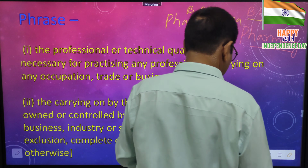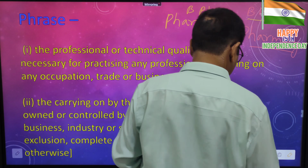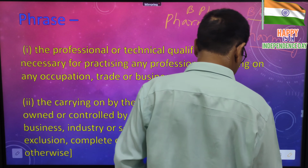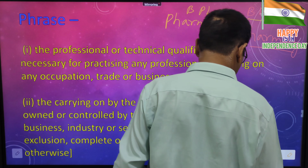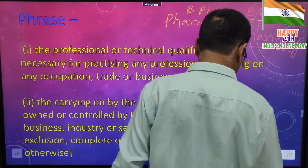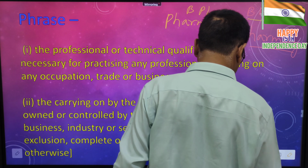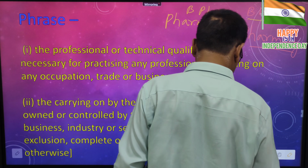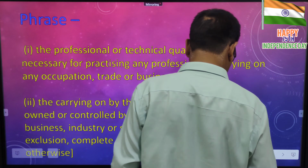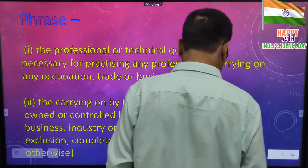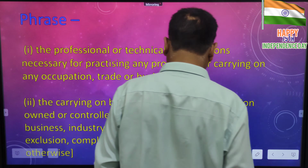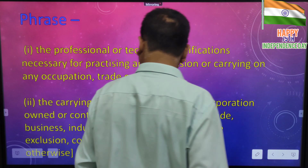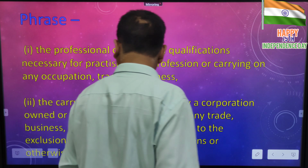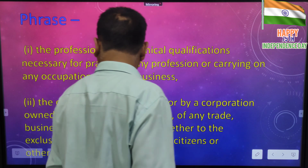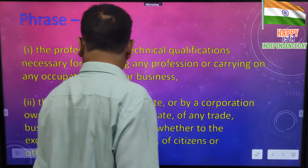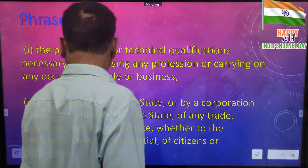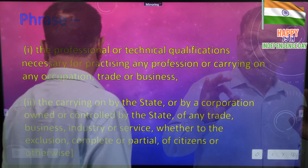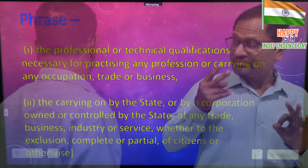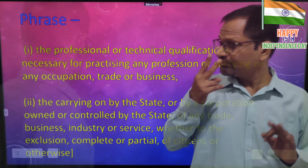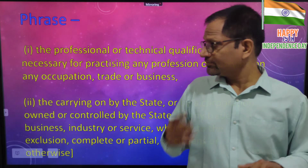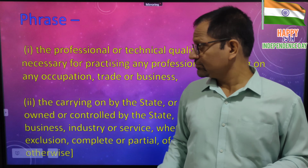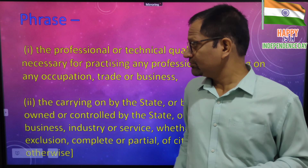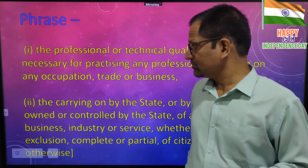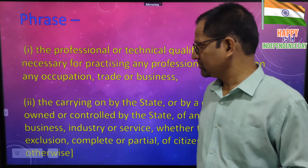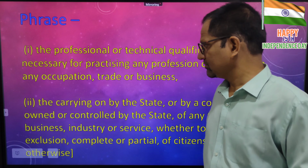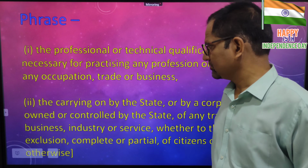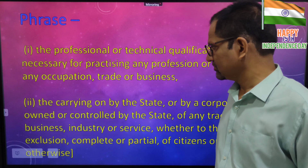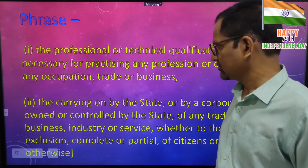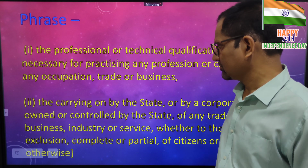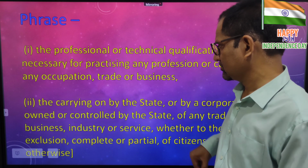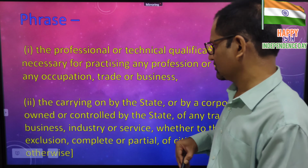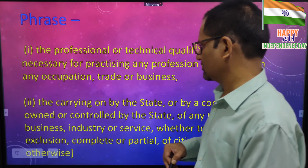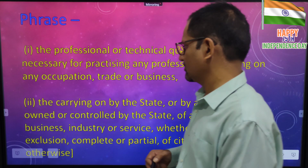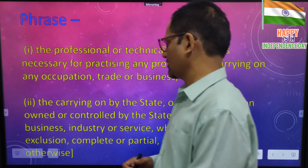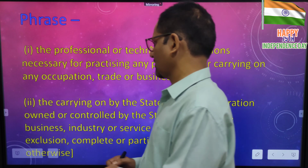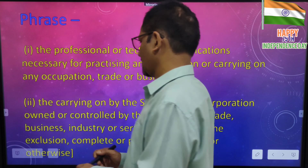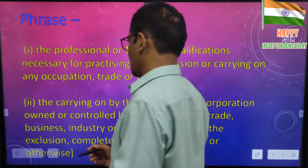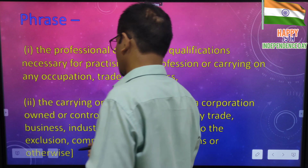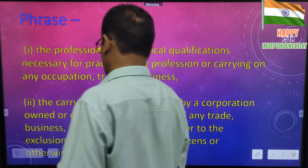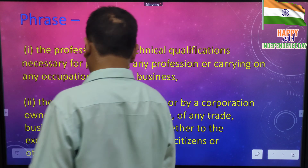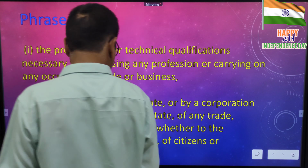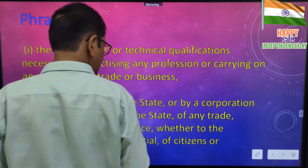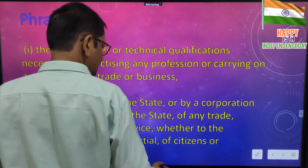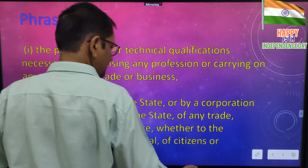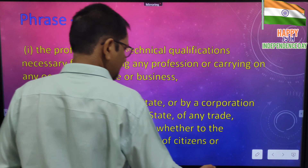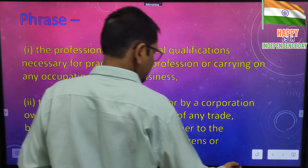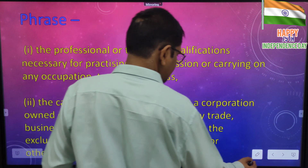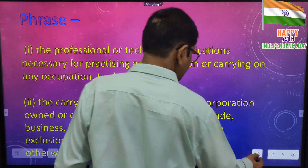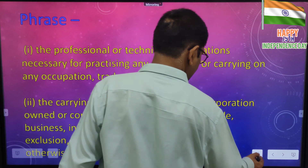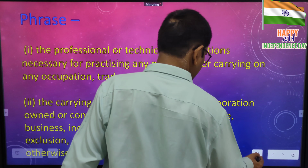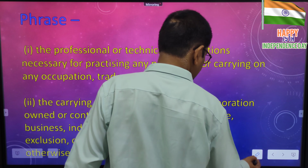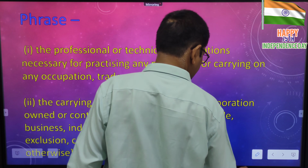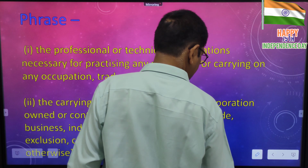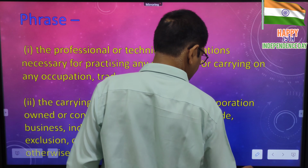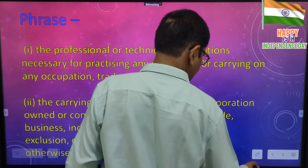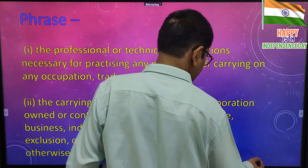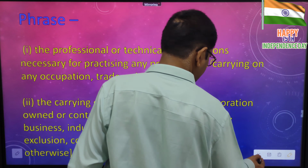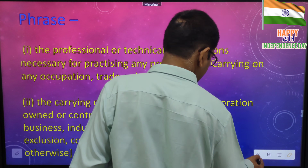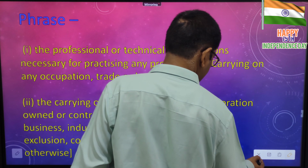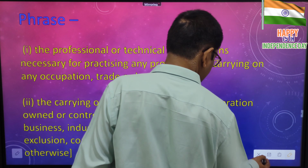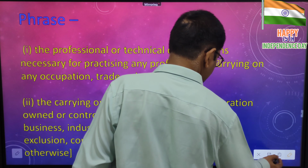और अब आगे हम ये आपको बताने जा रहे हैं कि दी carrying on by the state or by a